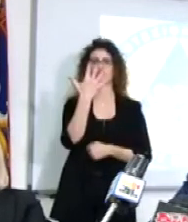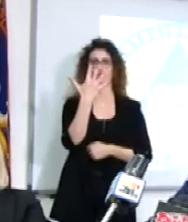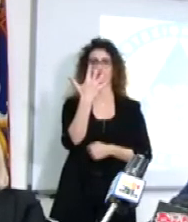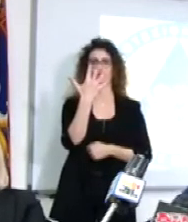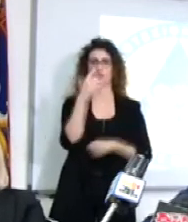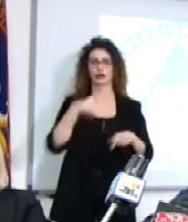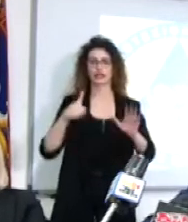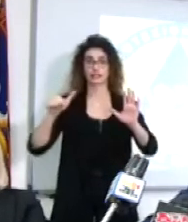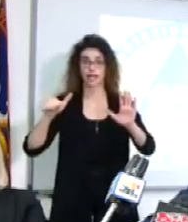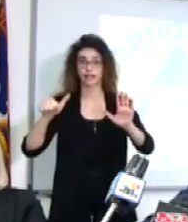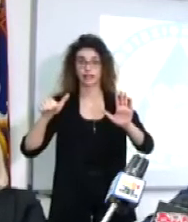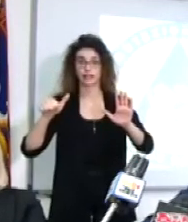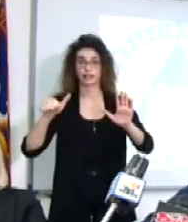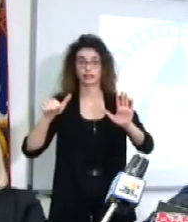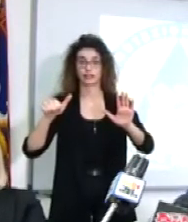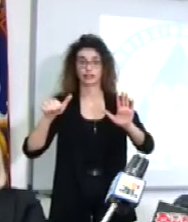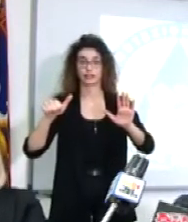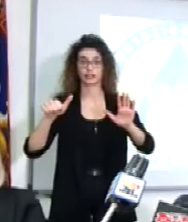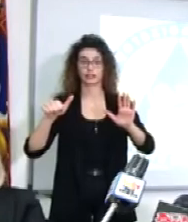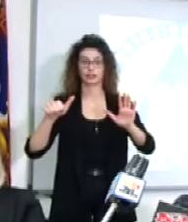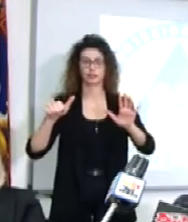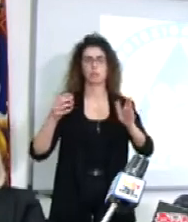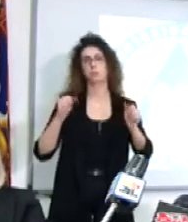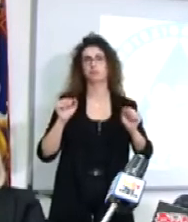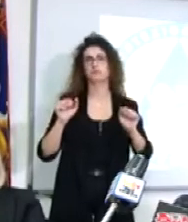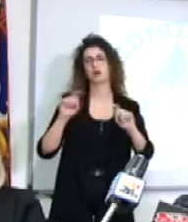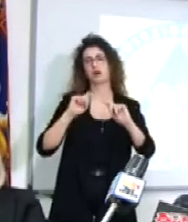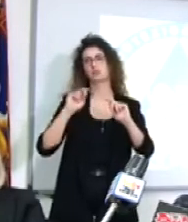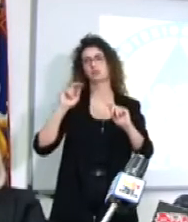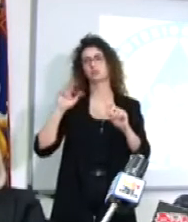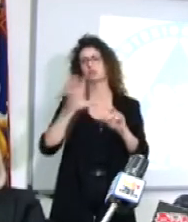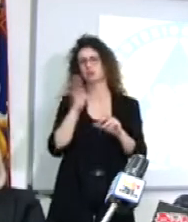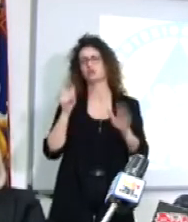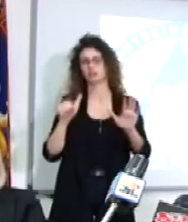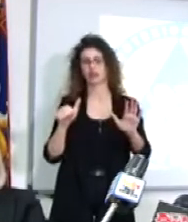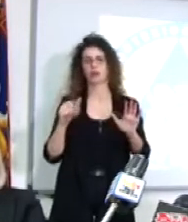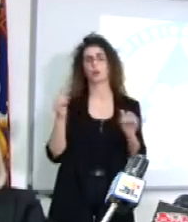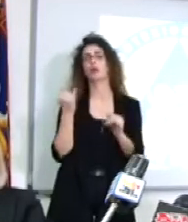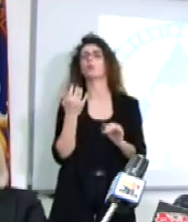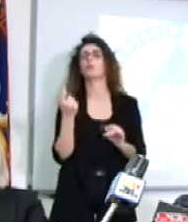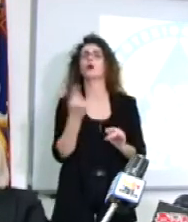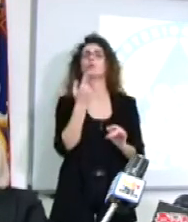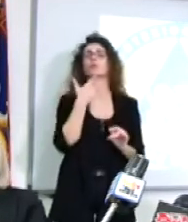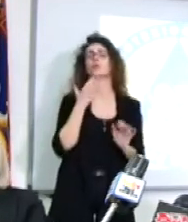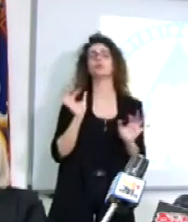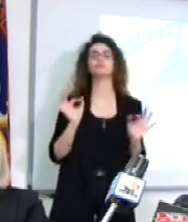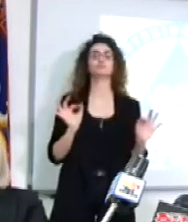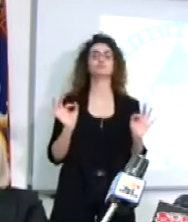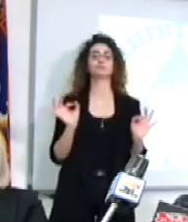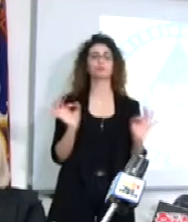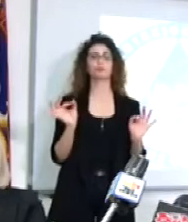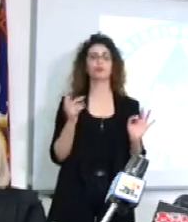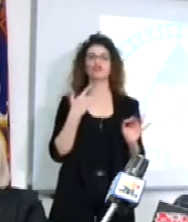sesta che ormai in teoria la fanno tutti anche se qualcuno vorrebbe fare raffinato perché sempre c'è sempre un azzeccagarbugli